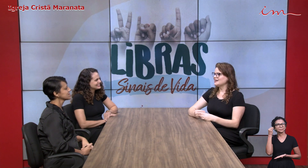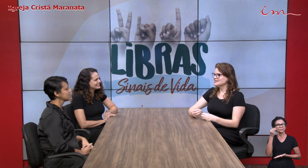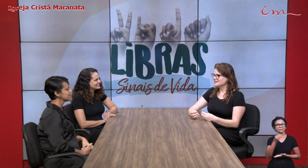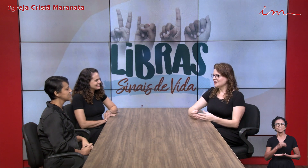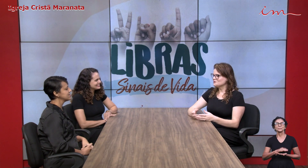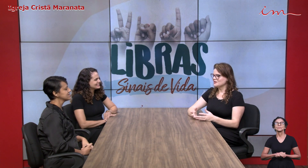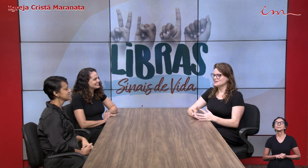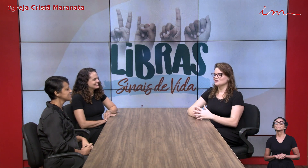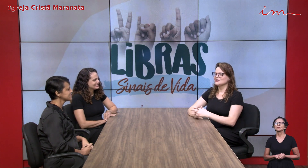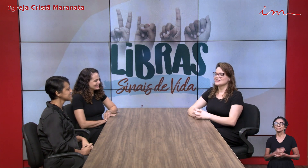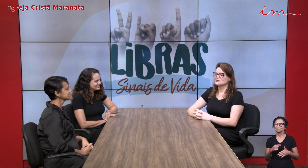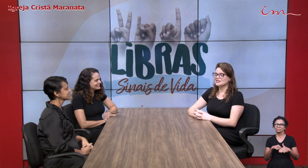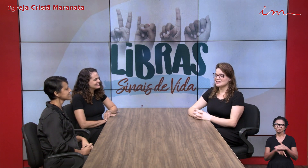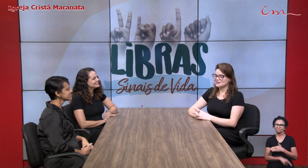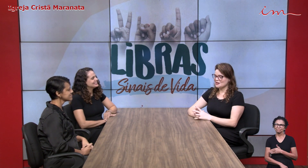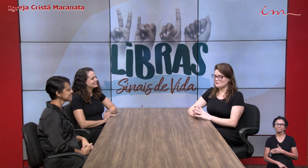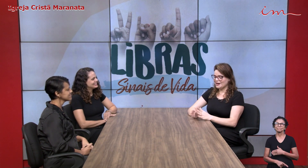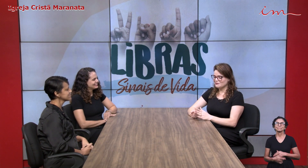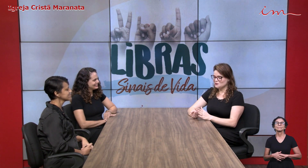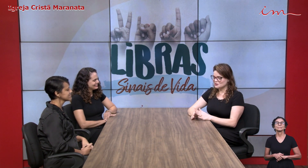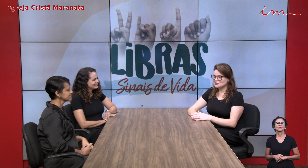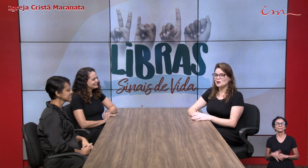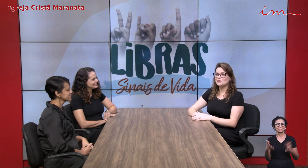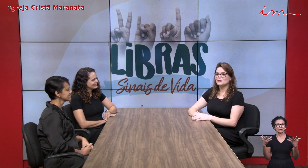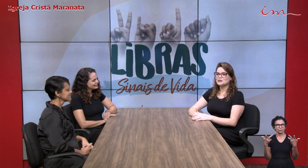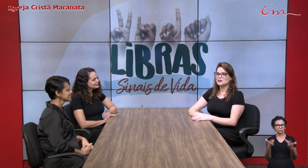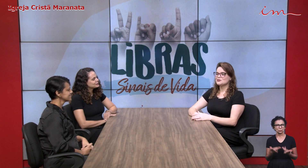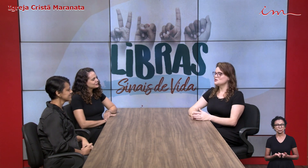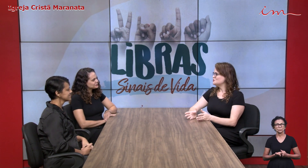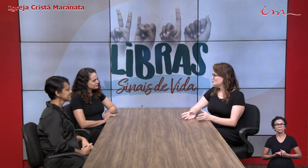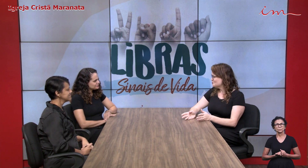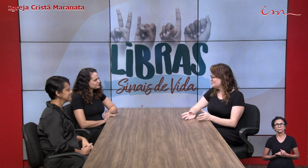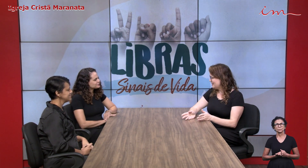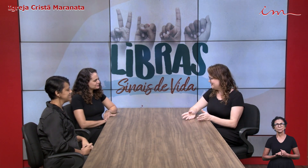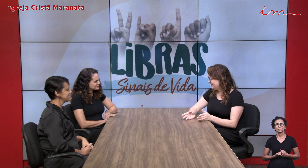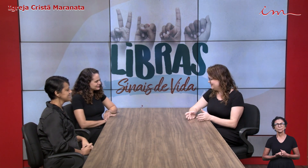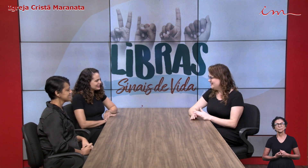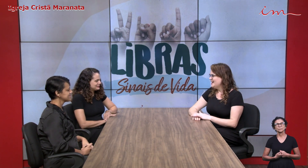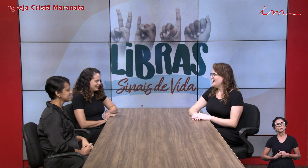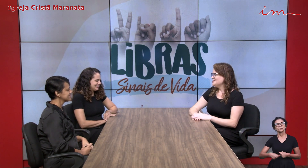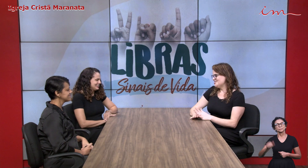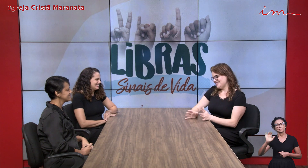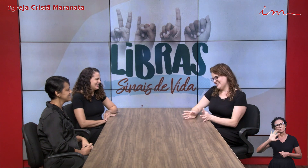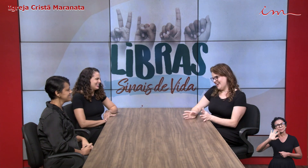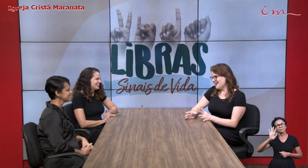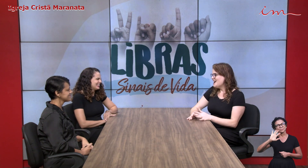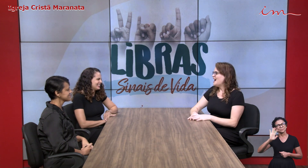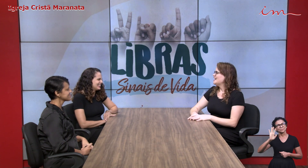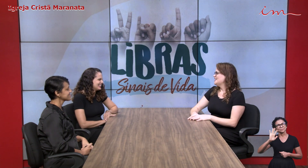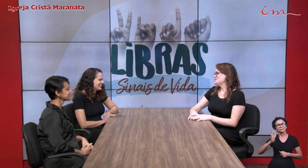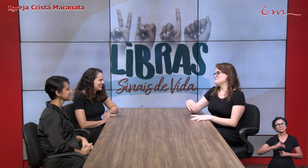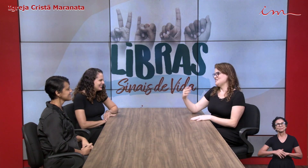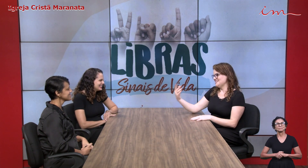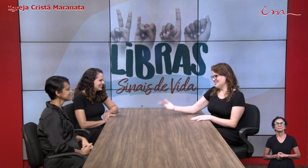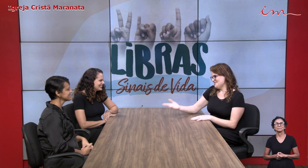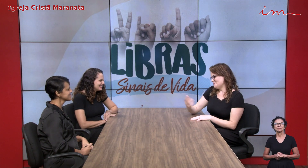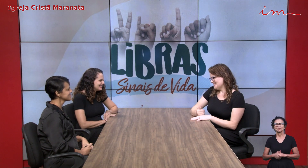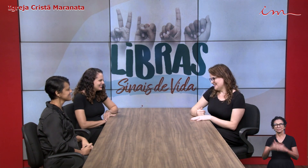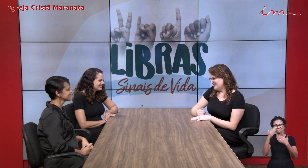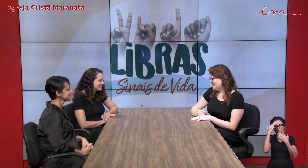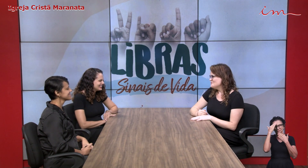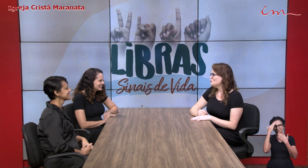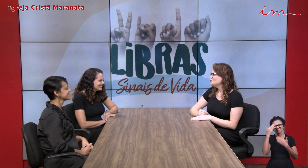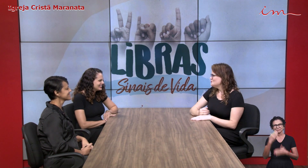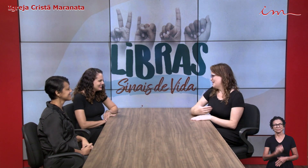Que vai trazendo para as nossas vidas, isso é maravilhoso. Então, hoje nós nos despedimos por aqui, a gente encerra, agradeço a presença das